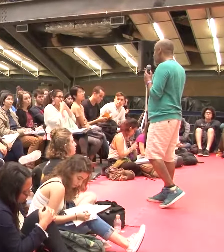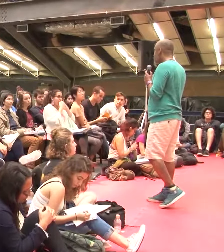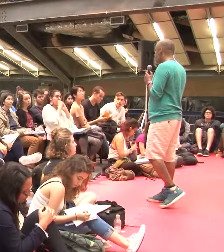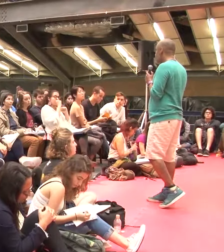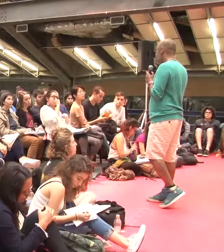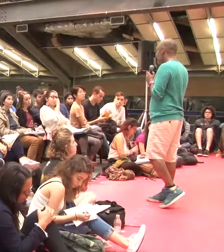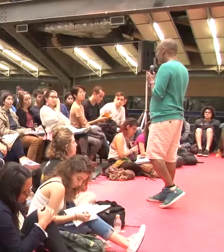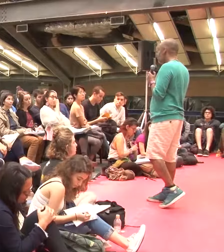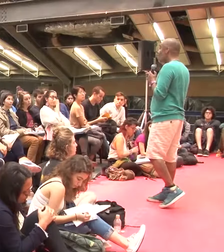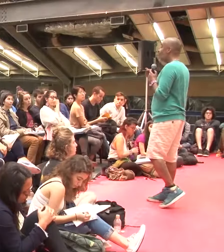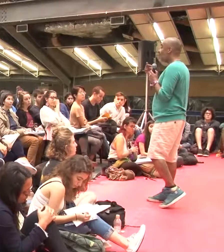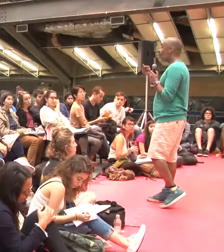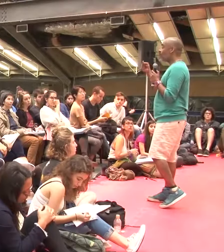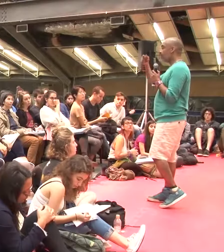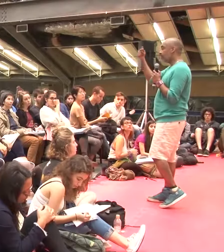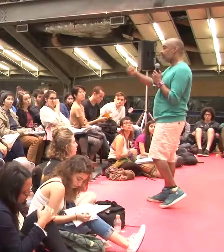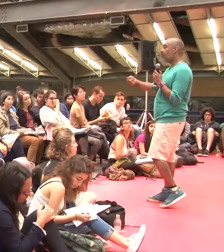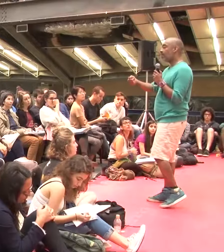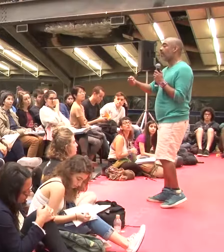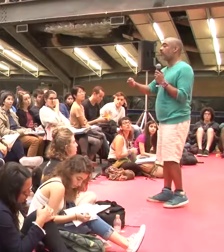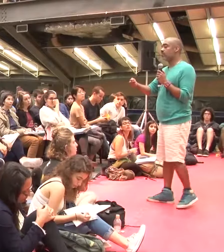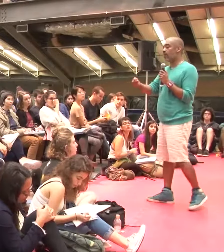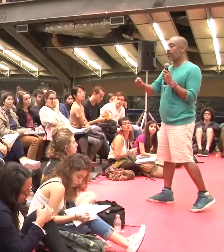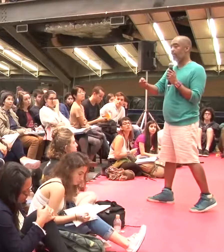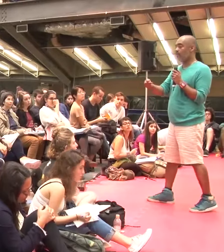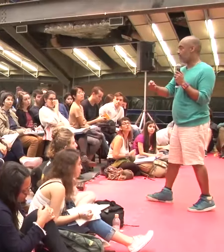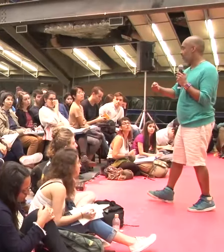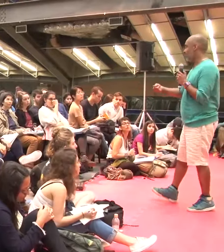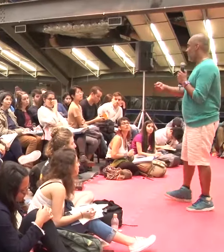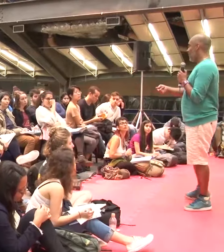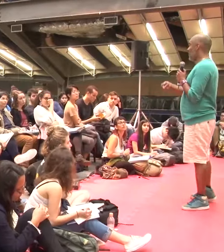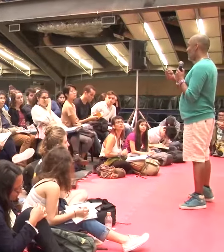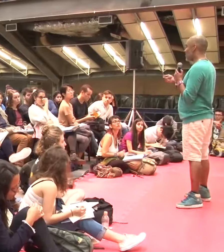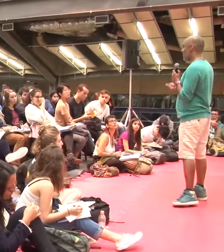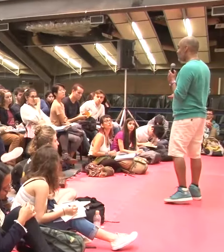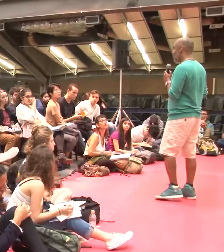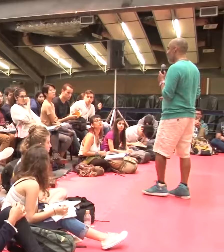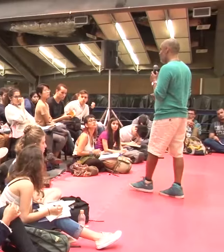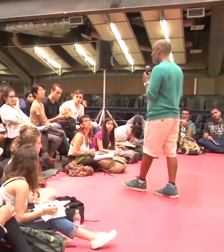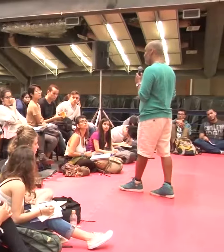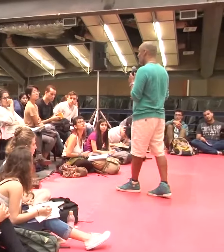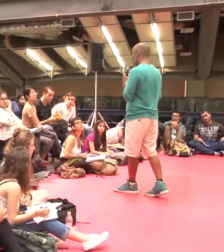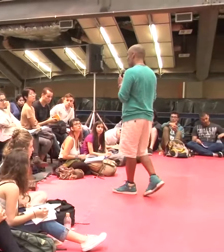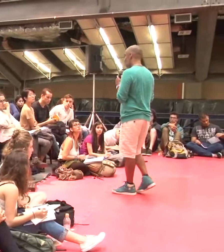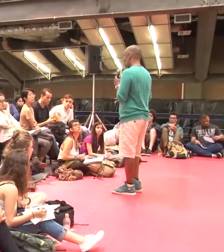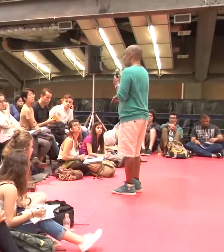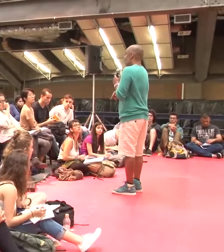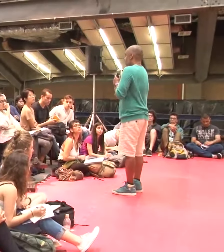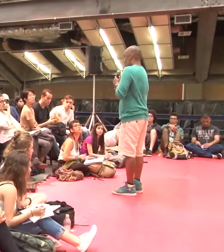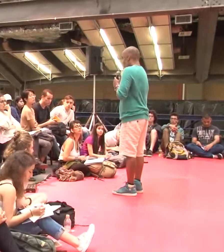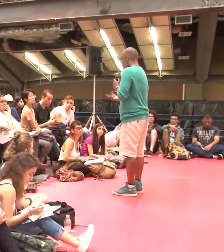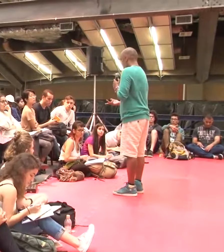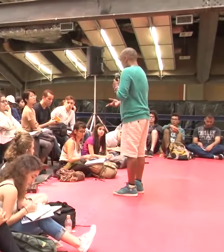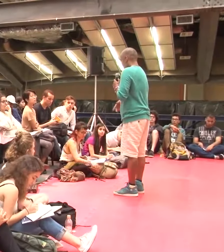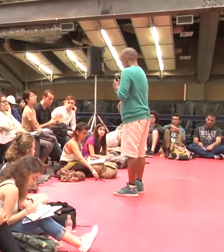baita de um signo de liberdade, que é quando eles estão batendo samba numa noite e ela chega dançando. O jeito que